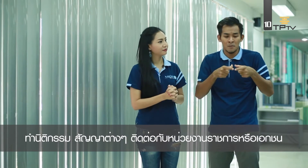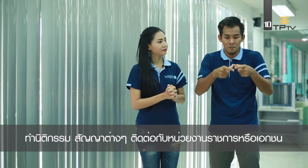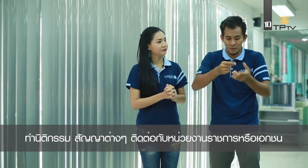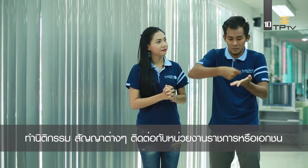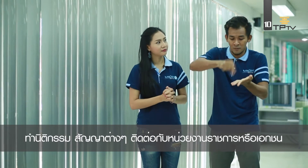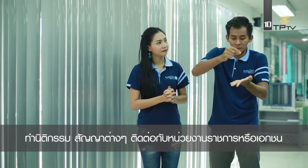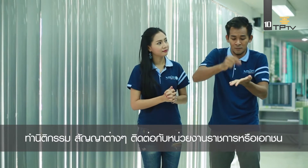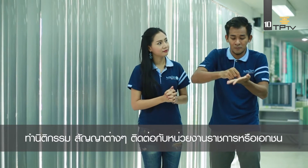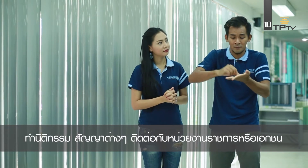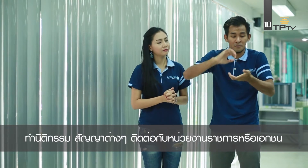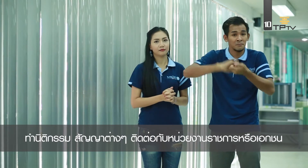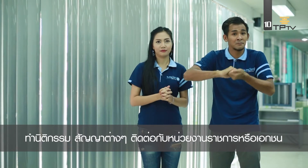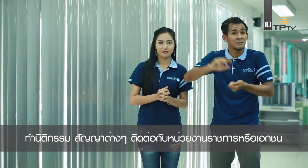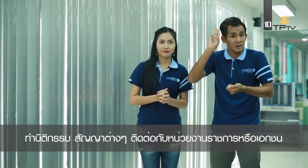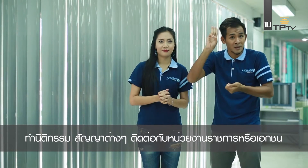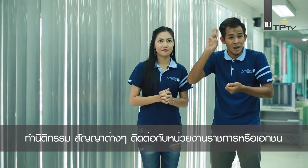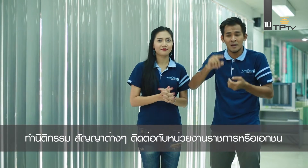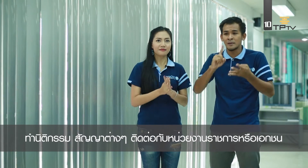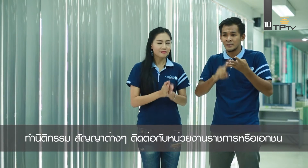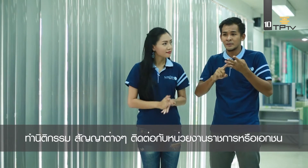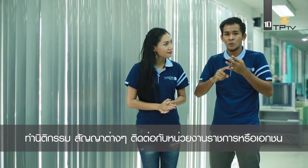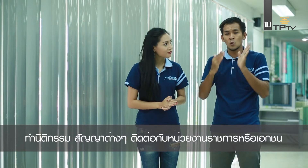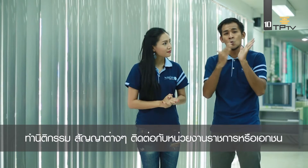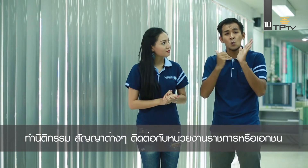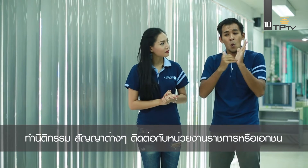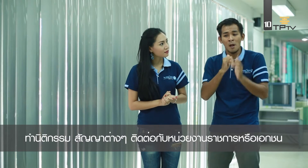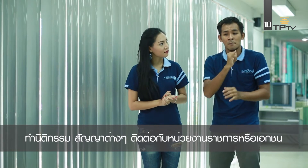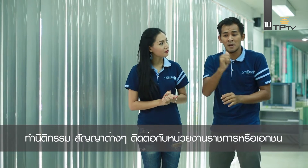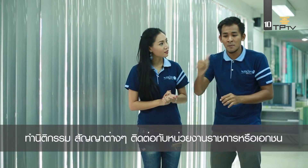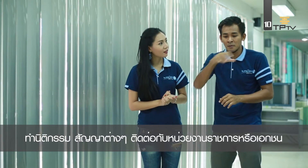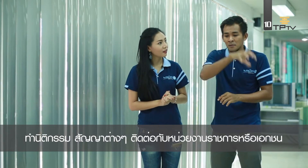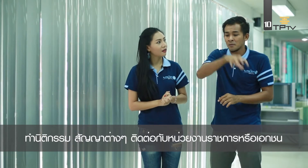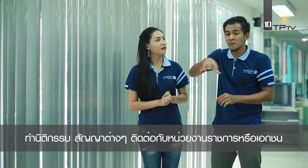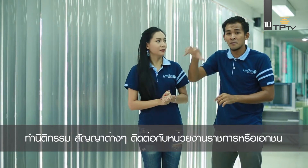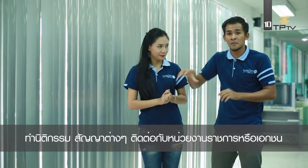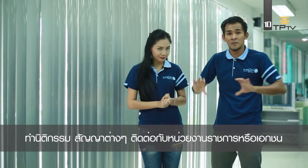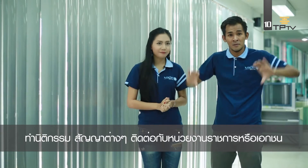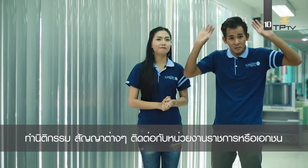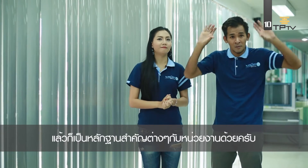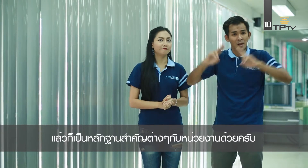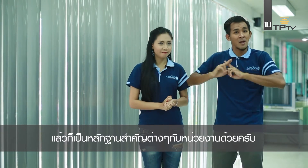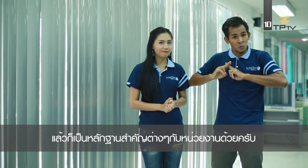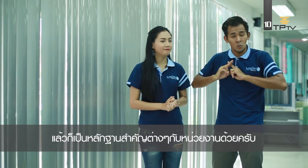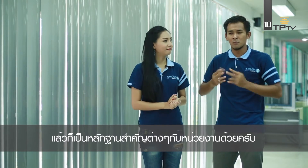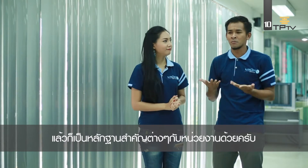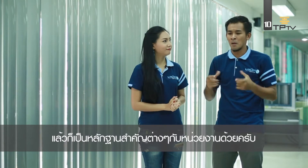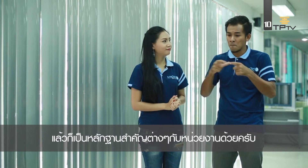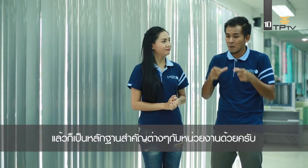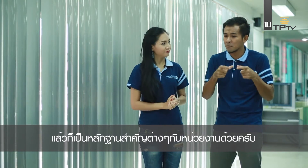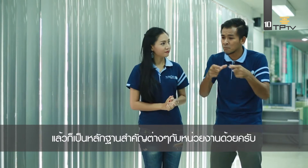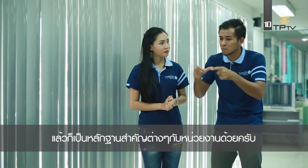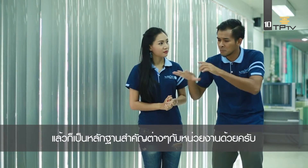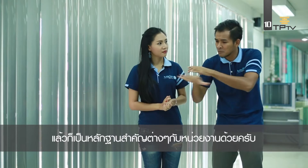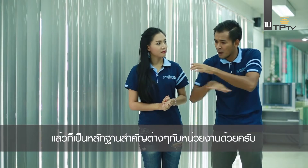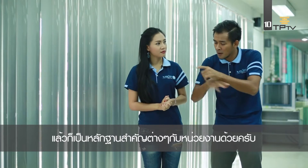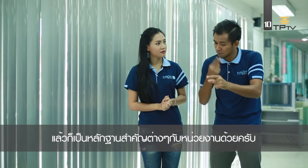ญาต่างๆติดต่อกับหน่วยงานราชการหรือเอกชนแล้วก็เป็นหลักฐานส